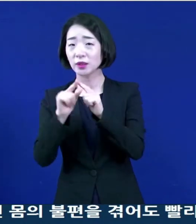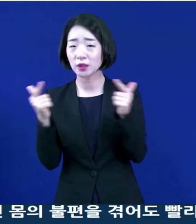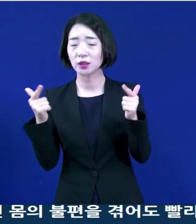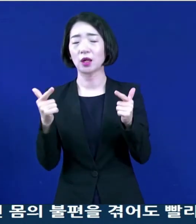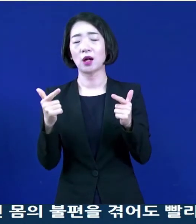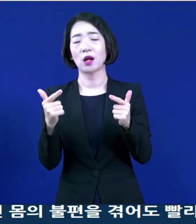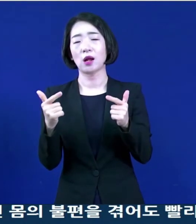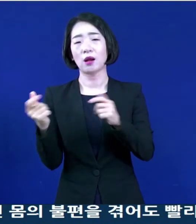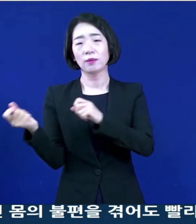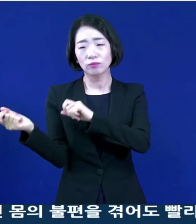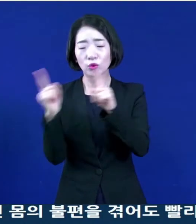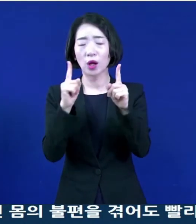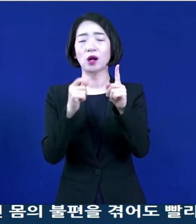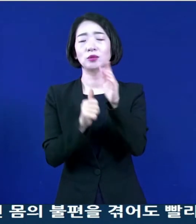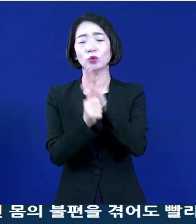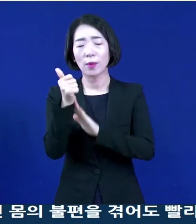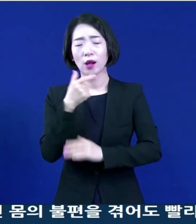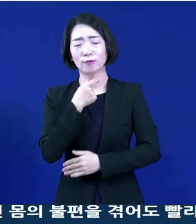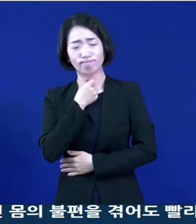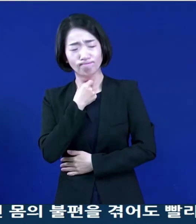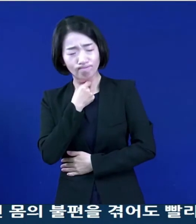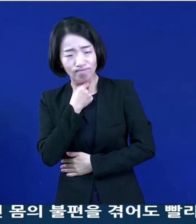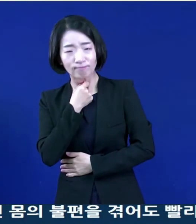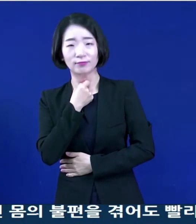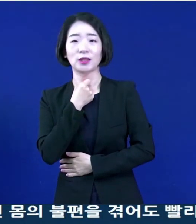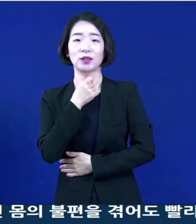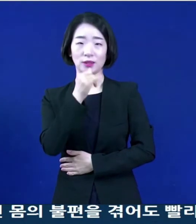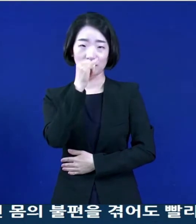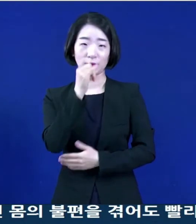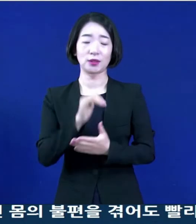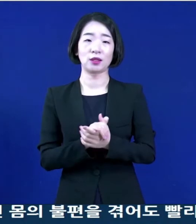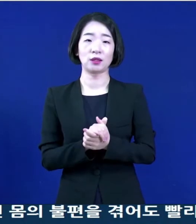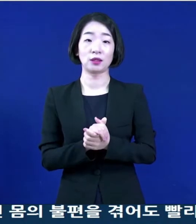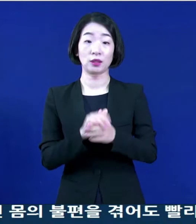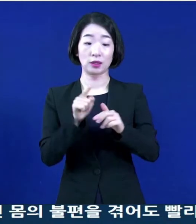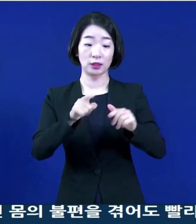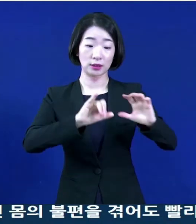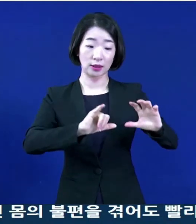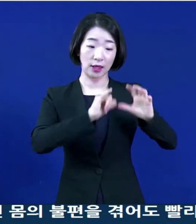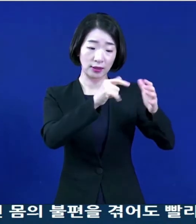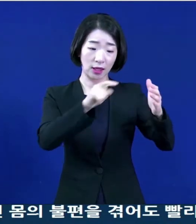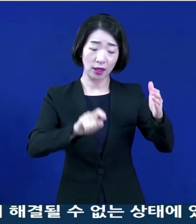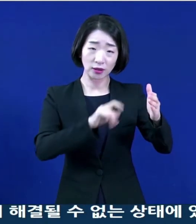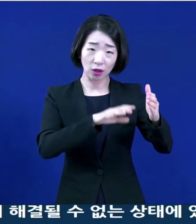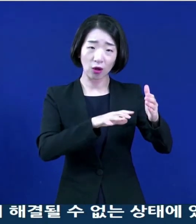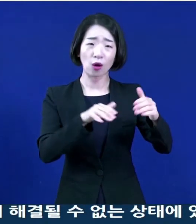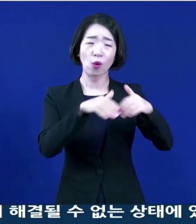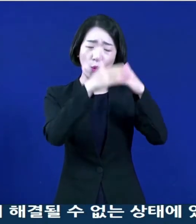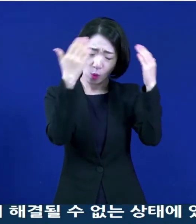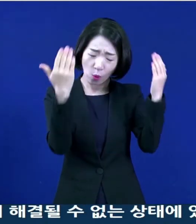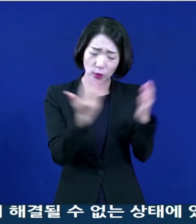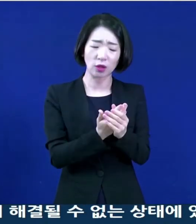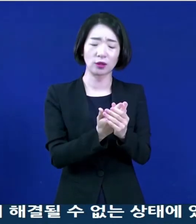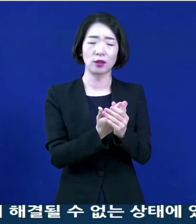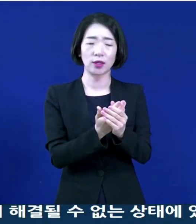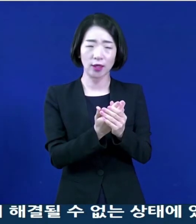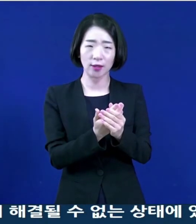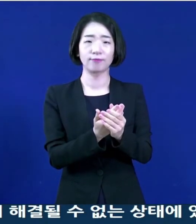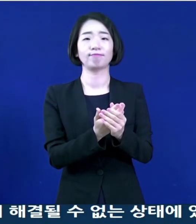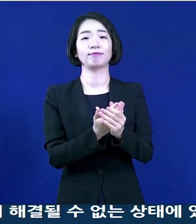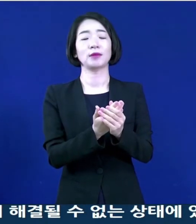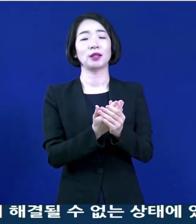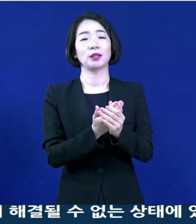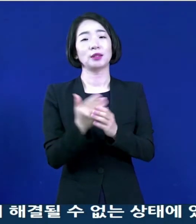절실합니다. 이 세상 사는 동안 단 한순간이라도 온전한 시간을 경험했으면